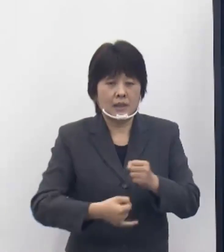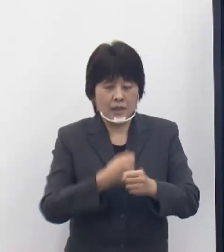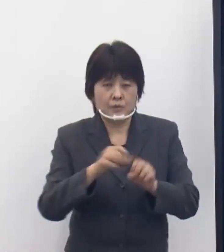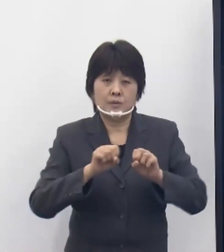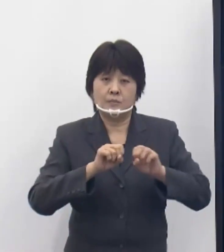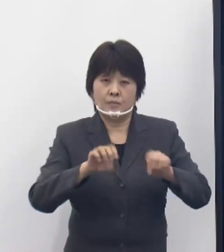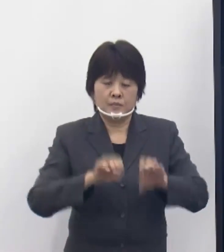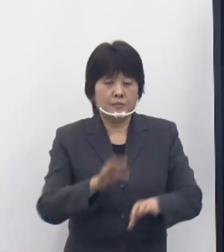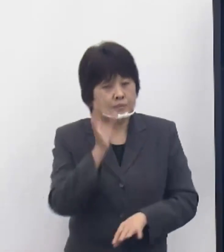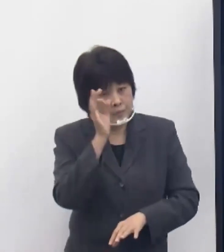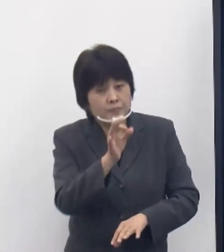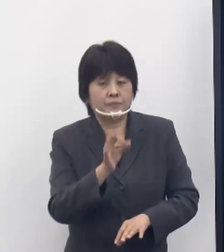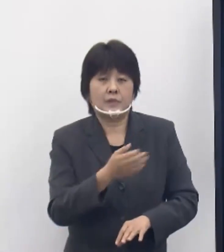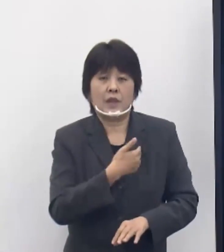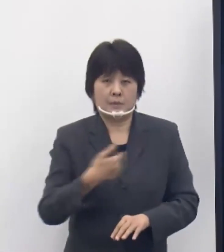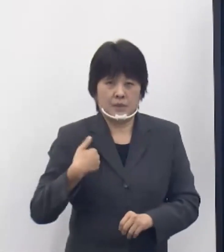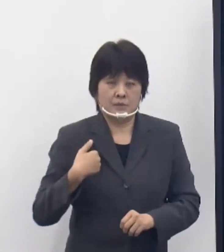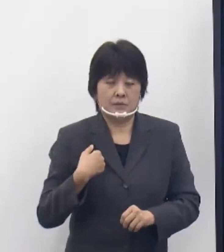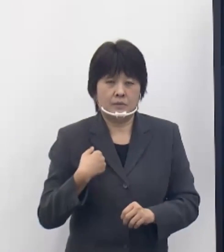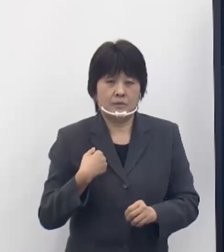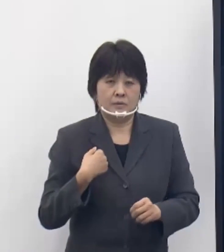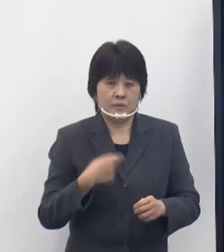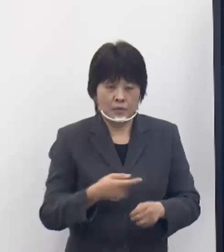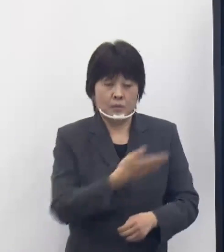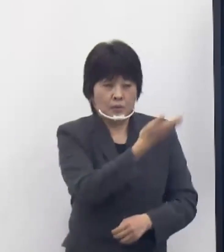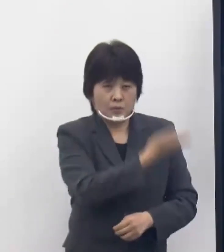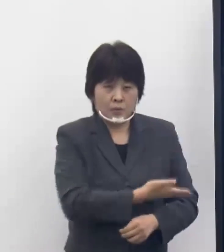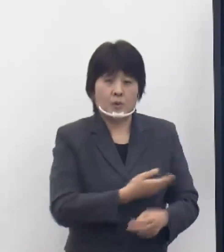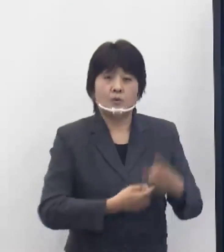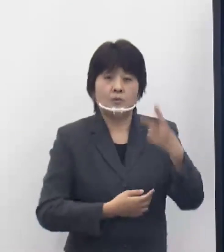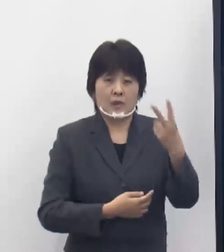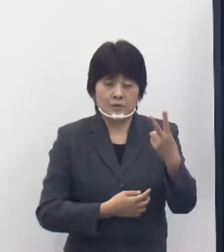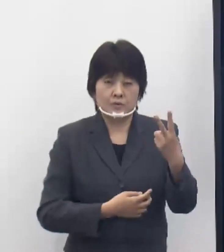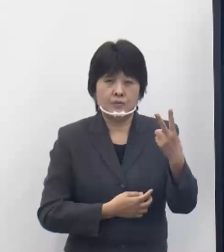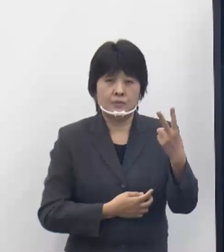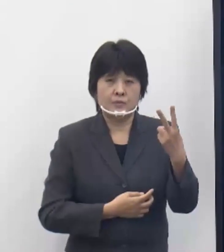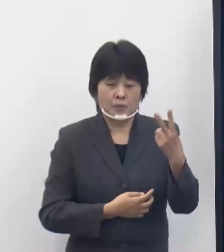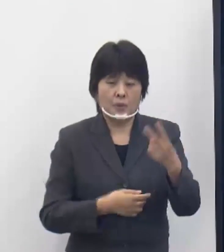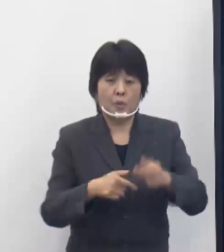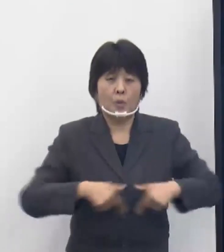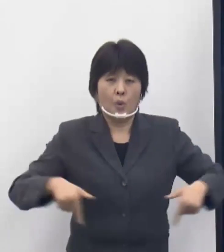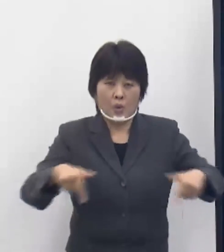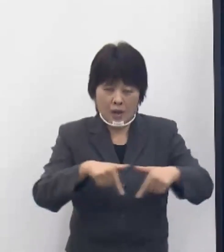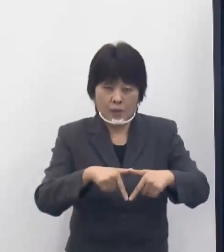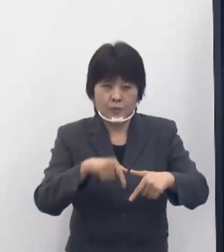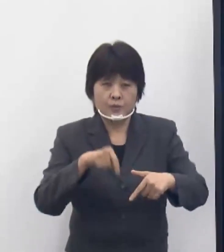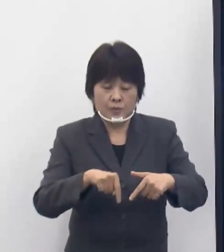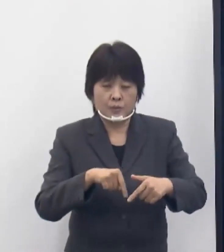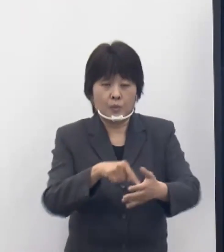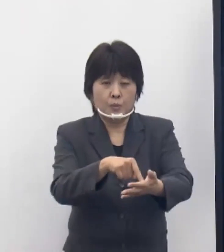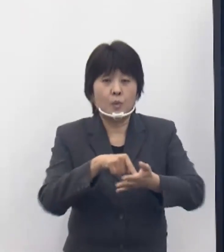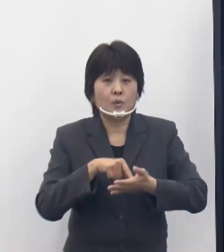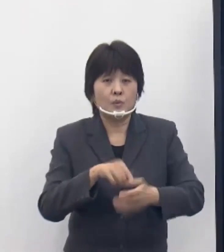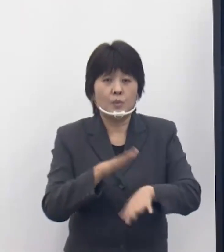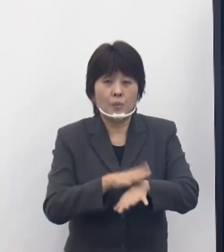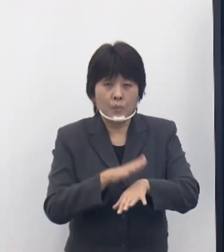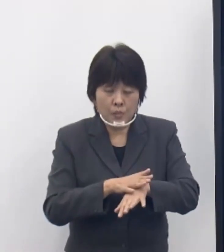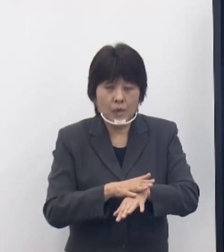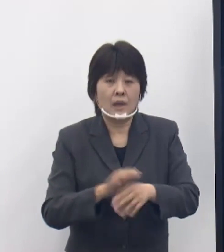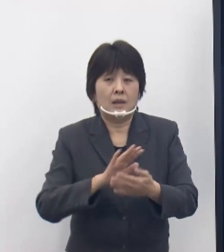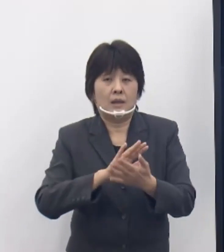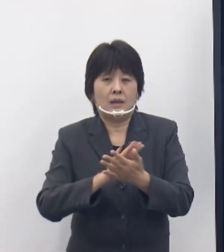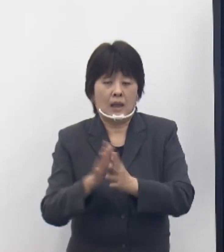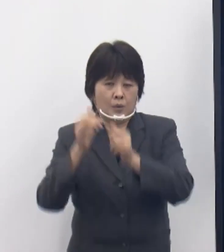。これらの両方とものフォーラムの申し込みにつきましては、